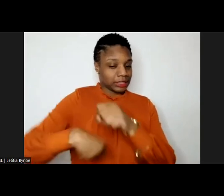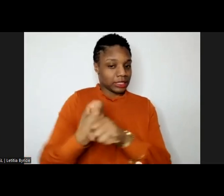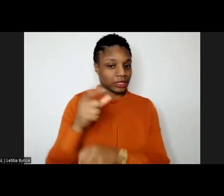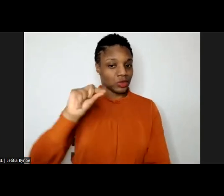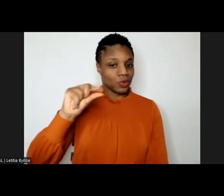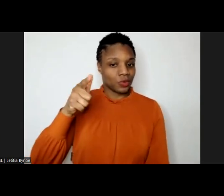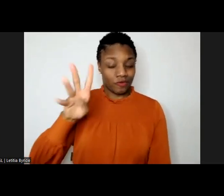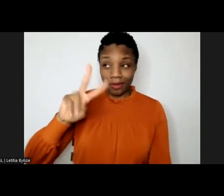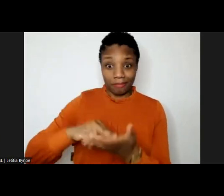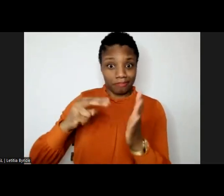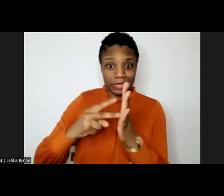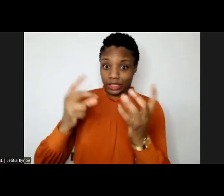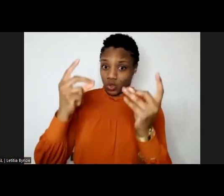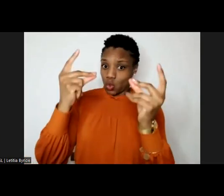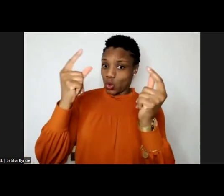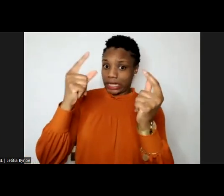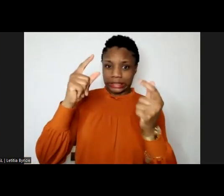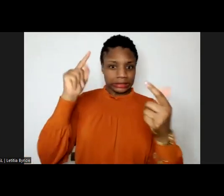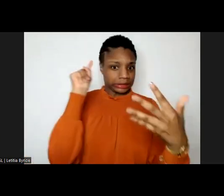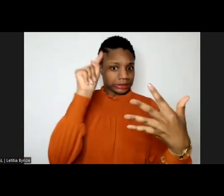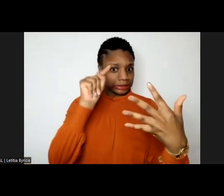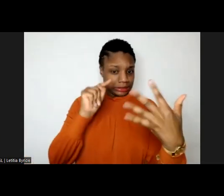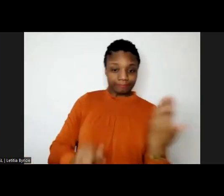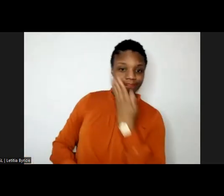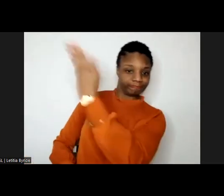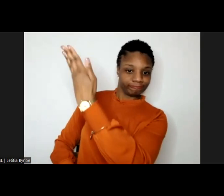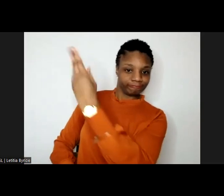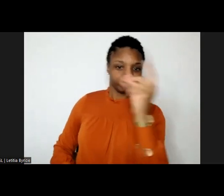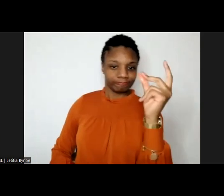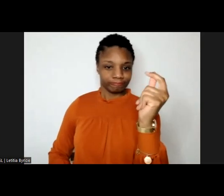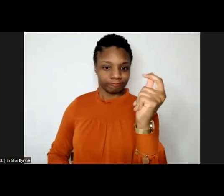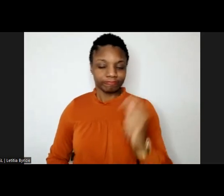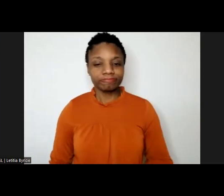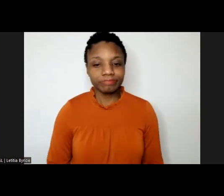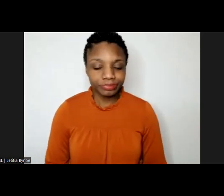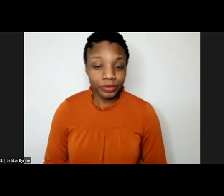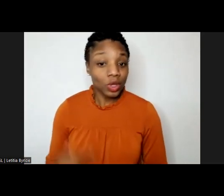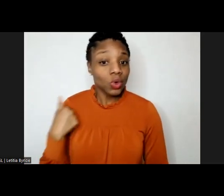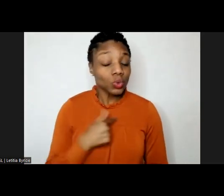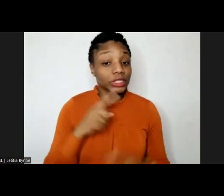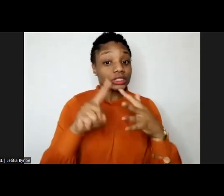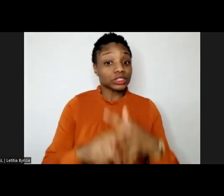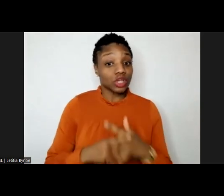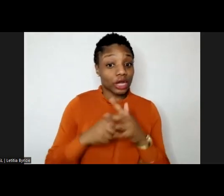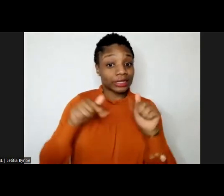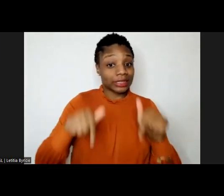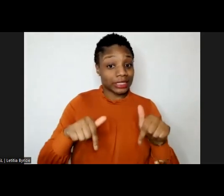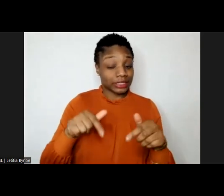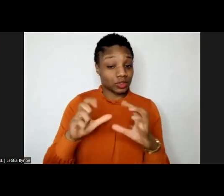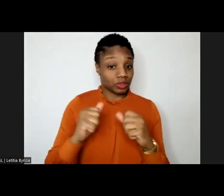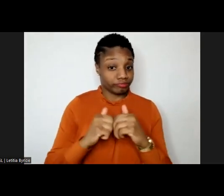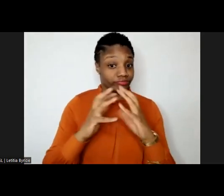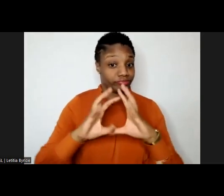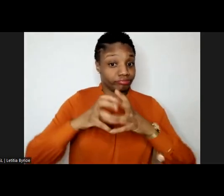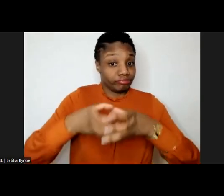gobernadora Así que es un cronograma o línea de tiempo bastante rápida nosotros comenzamos